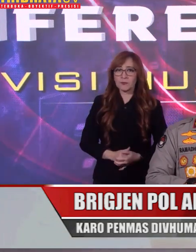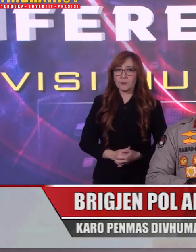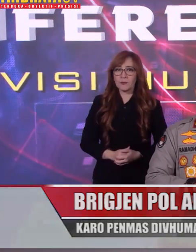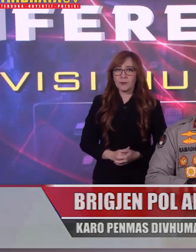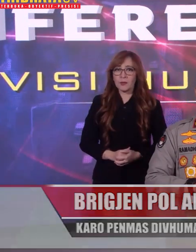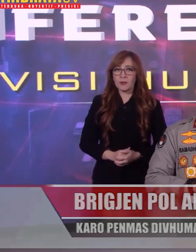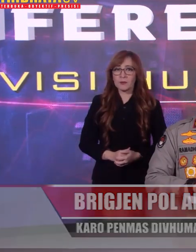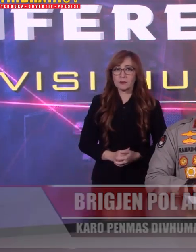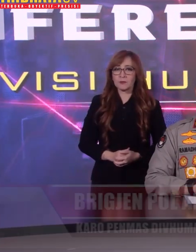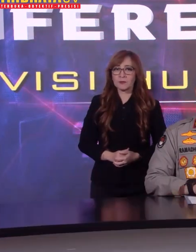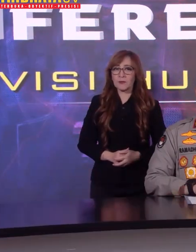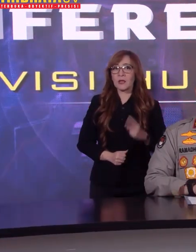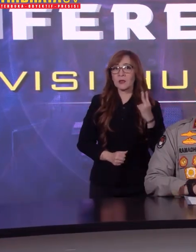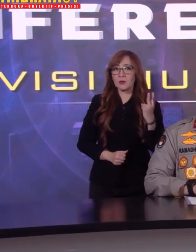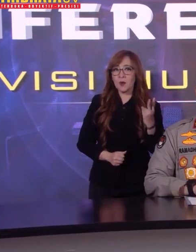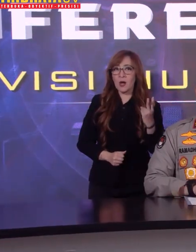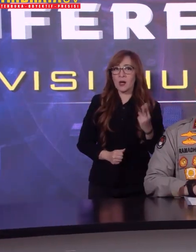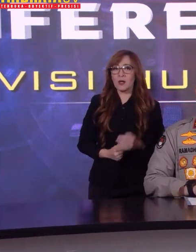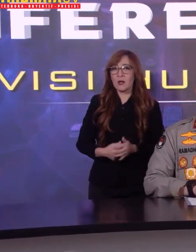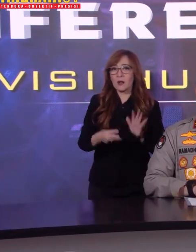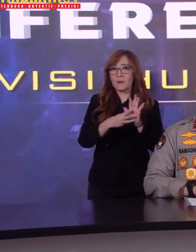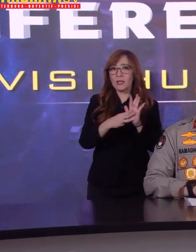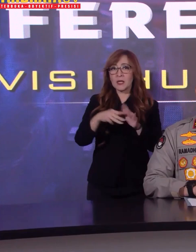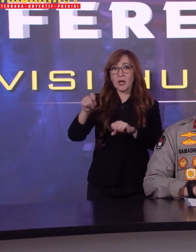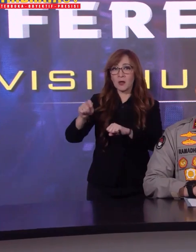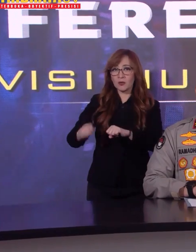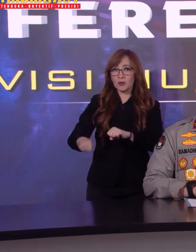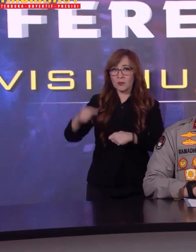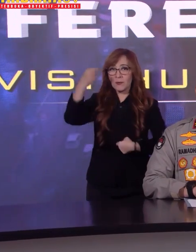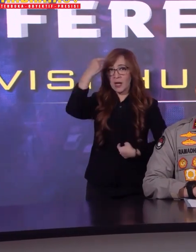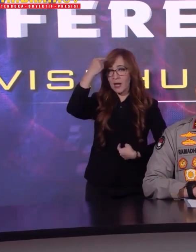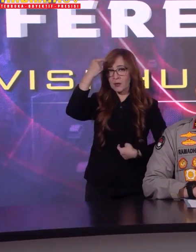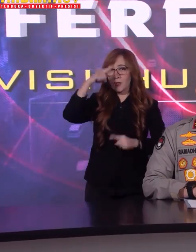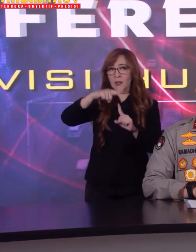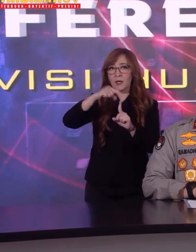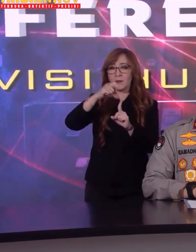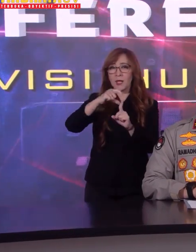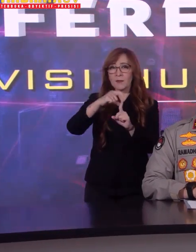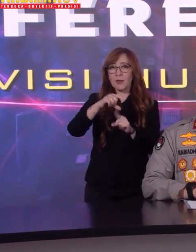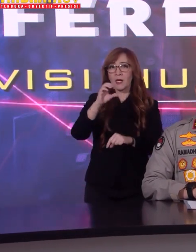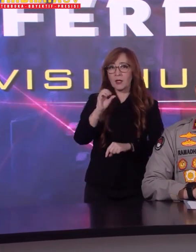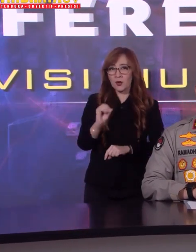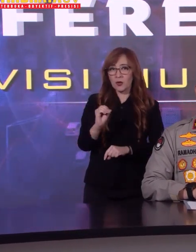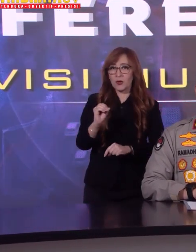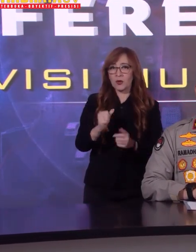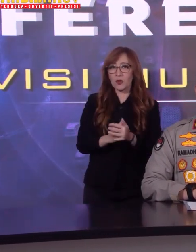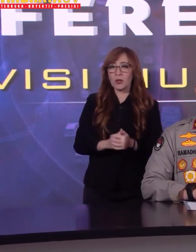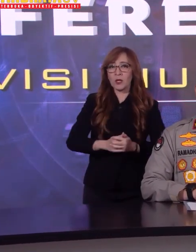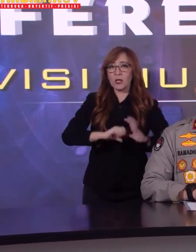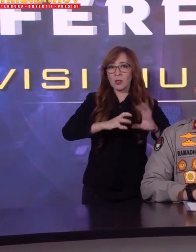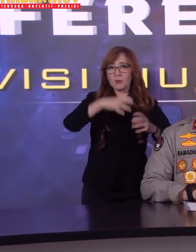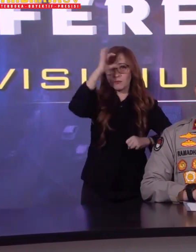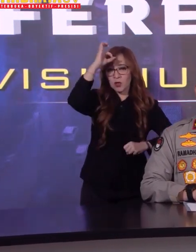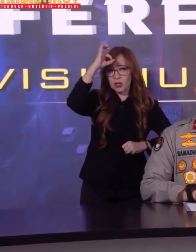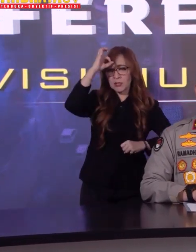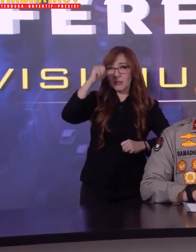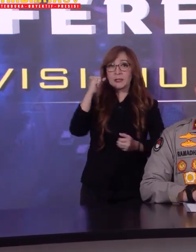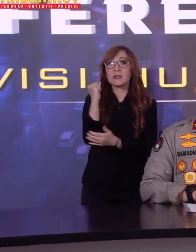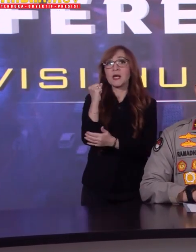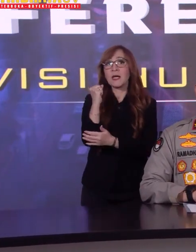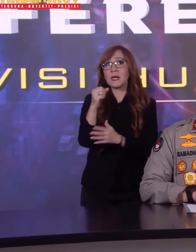r98.65.000 yang kedua terkait penanganan hukum terhadap pelaku tppo satker bareskem Polri dan